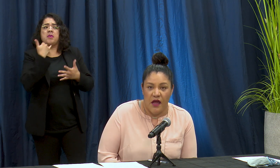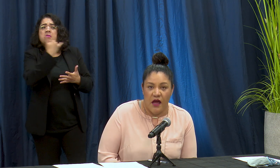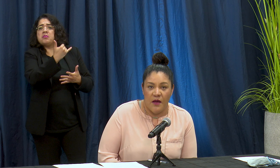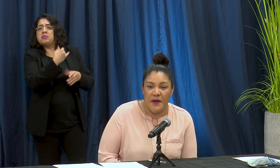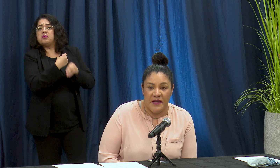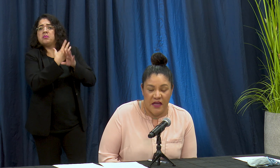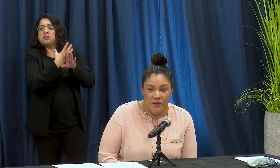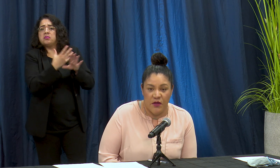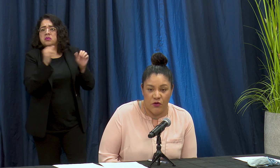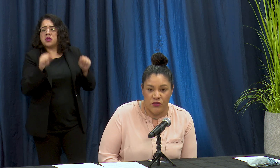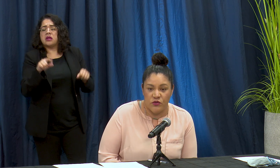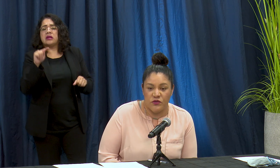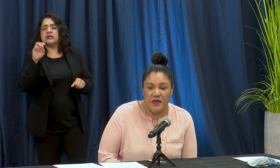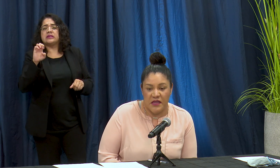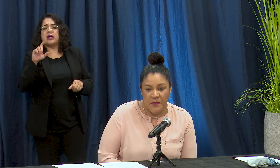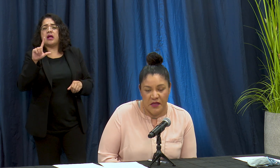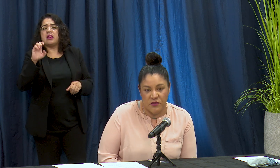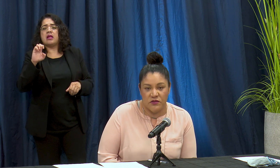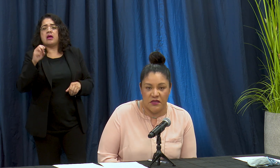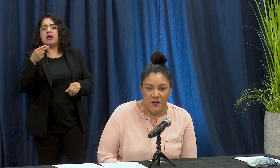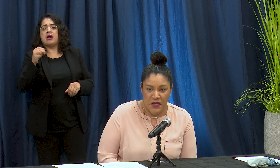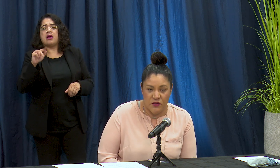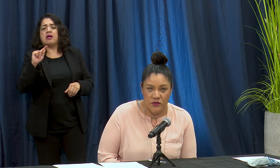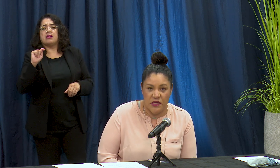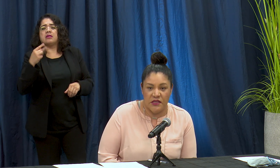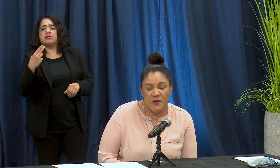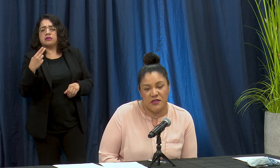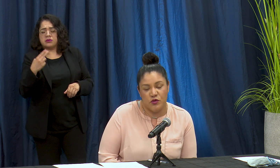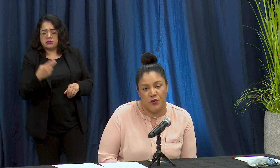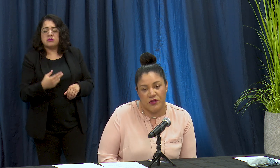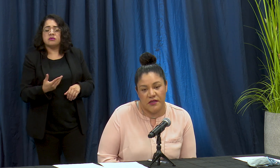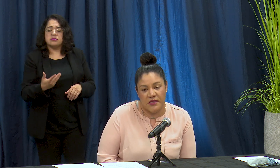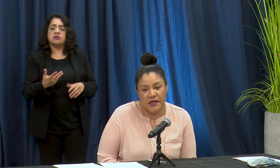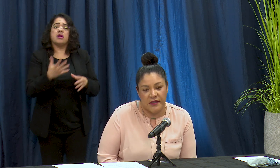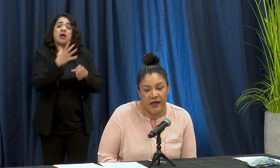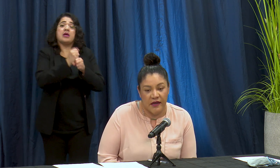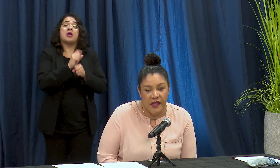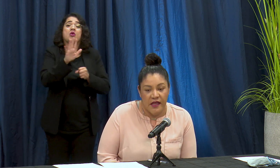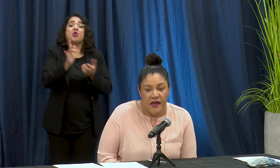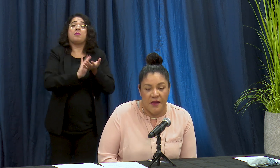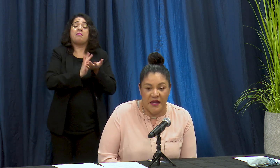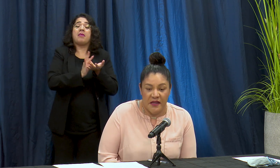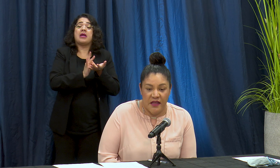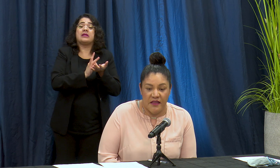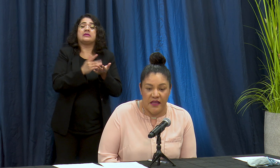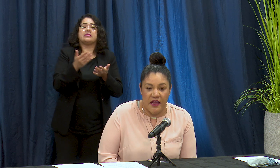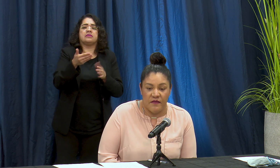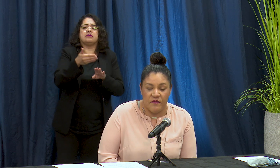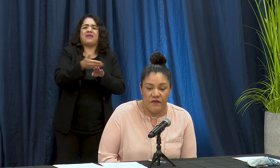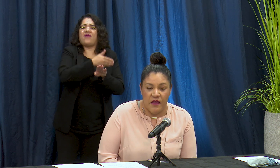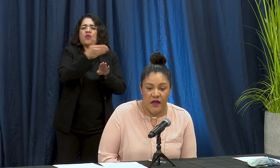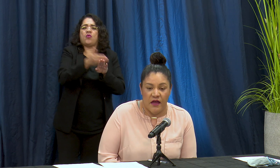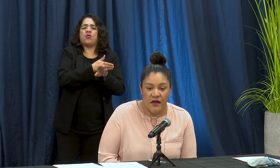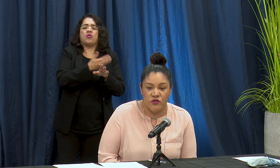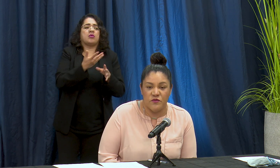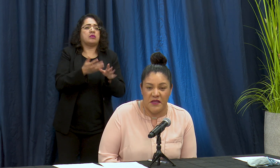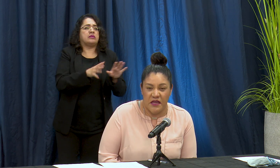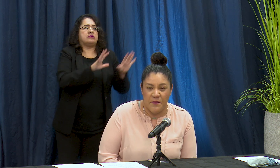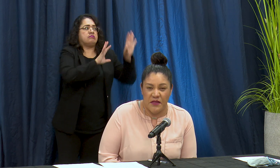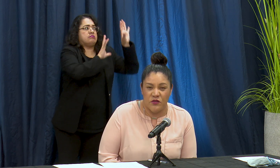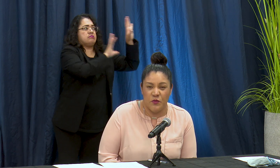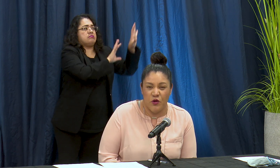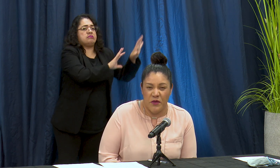poder planear mejor sus medicamentos, tratamientos, y también es muy importante tratar la manera de agarrar